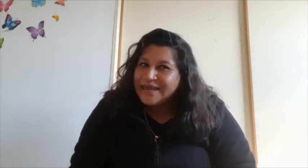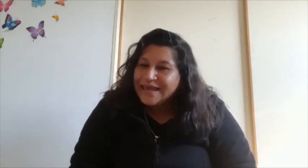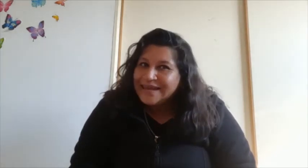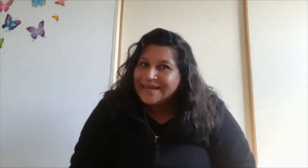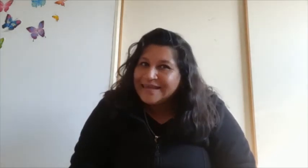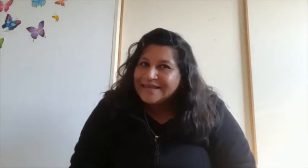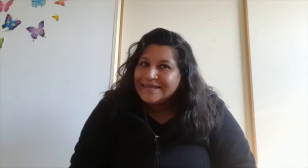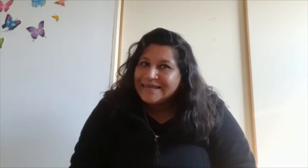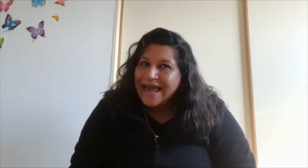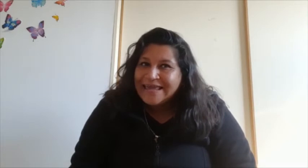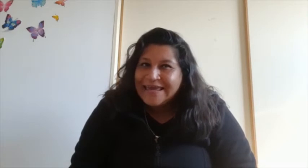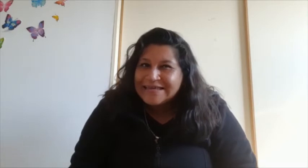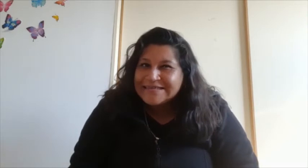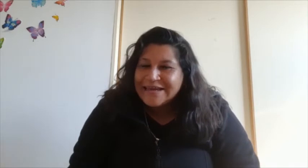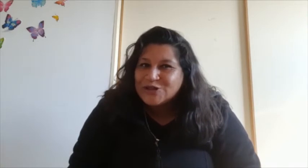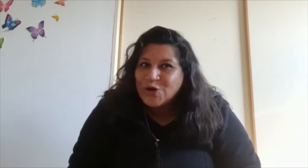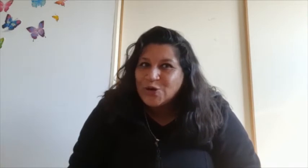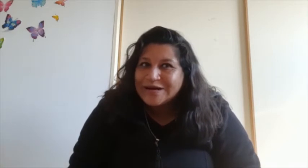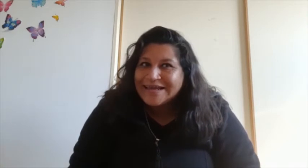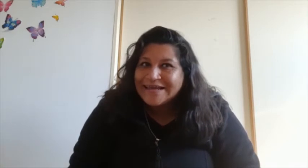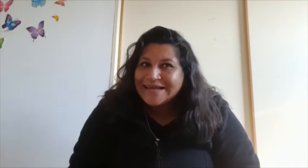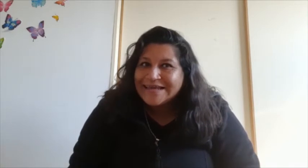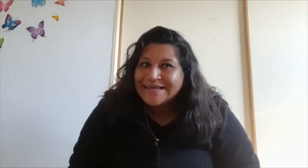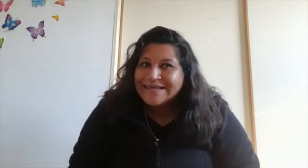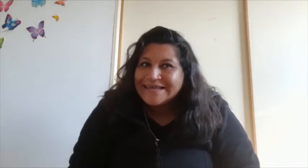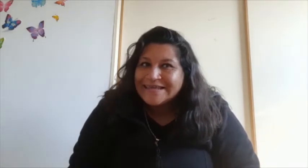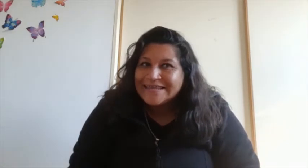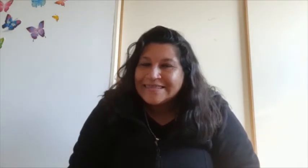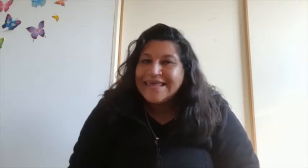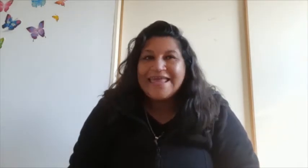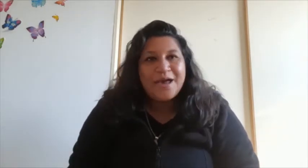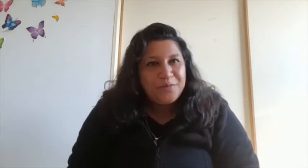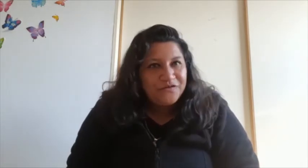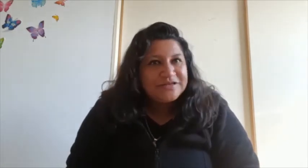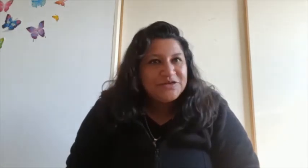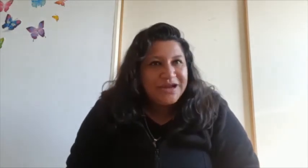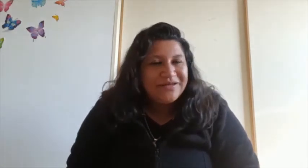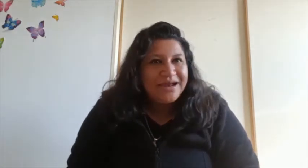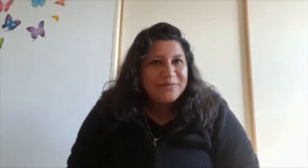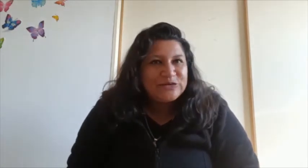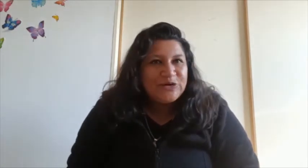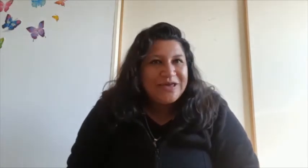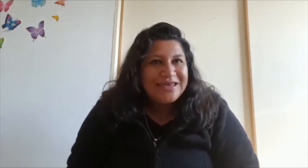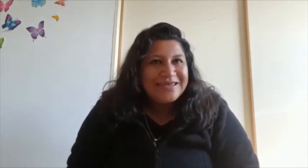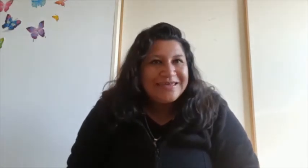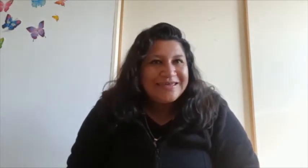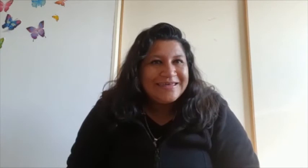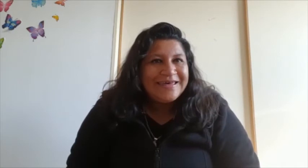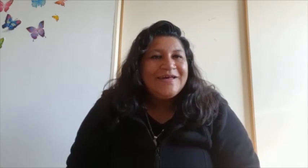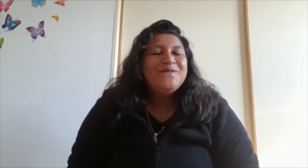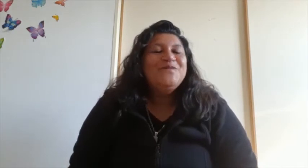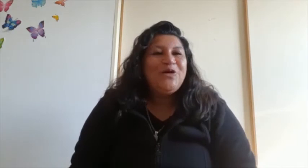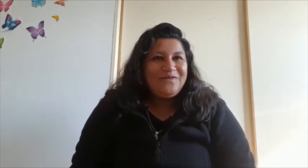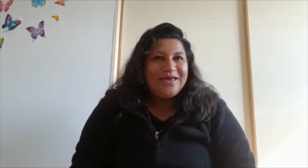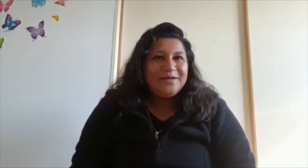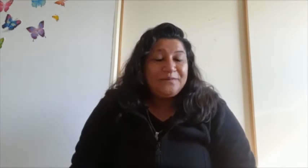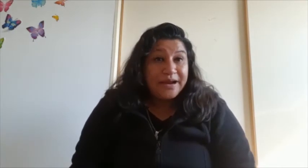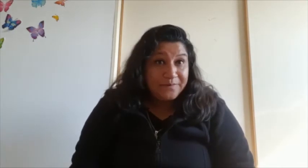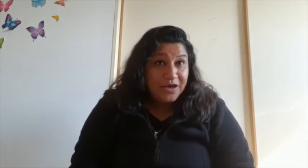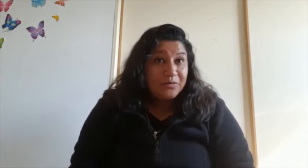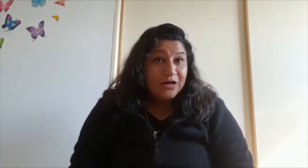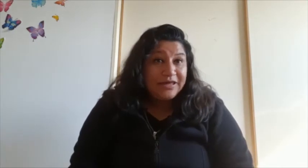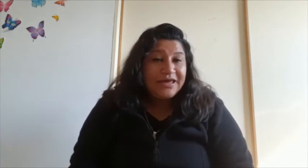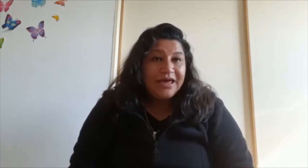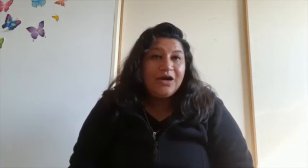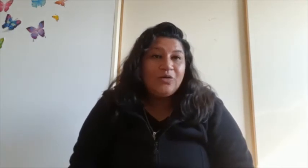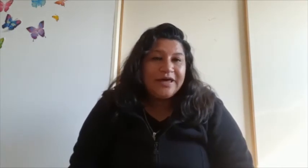A ver, ¿a quién se les ocurre? ¿De qué profesión hablaremos hoy? Muy bien, para